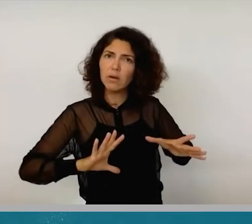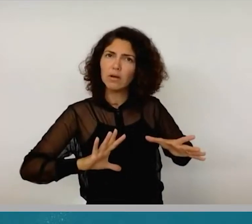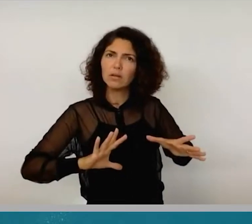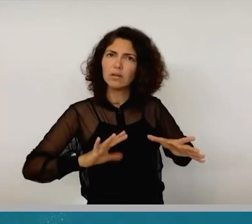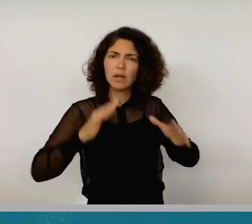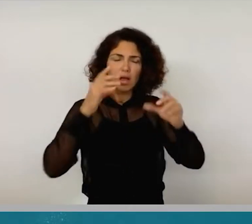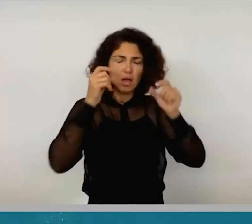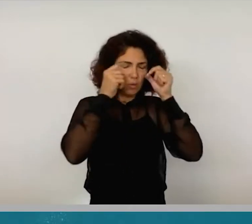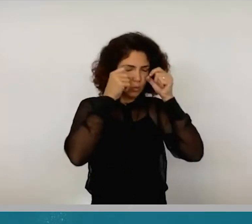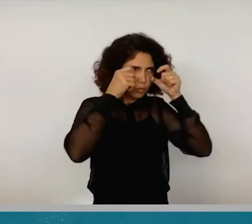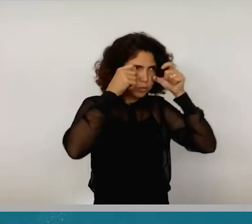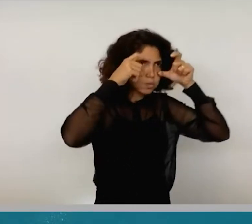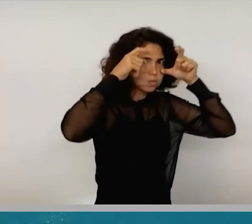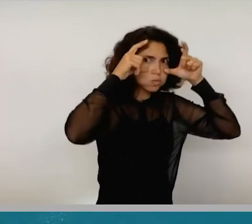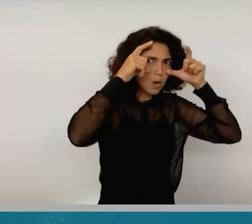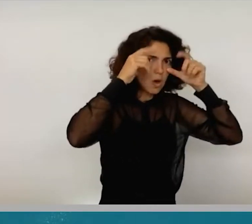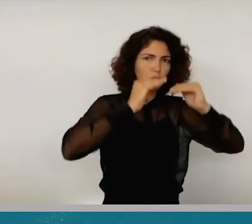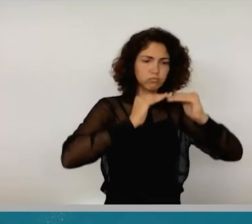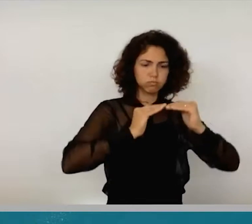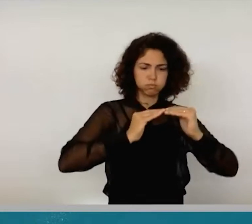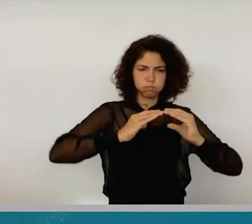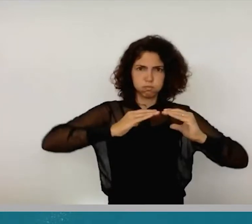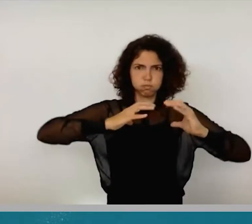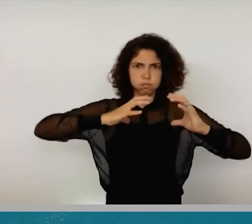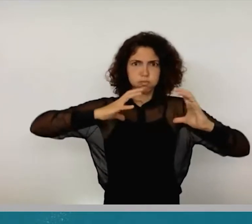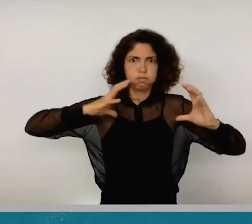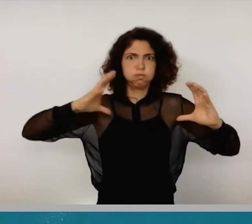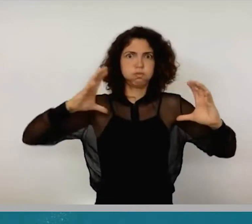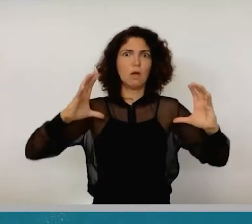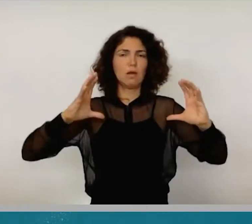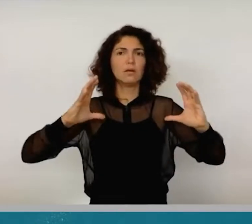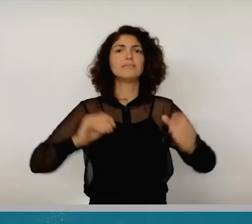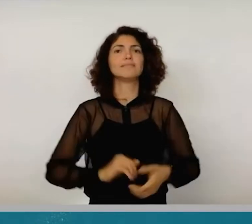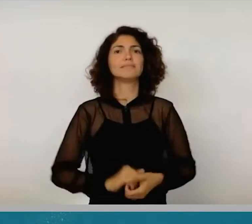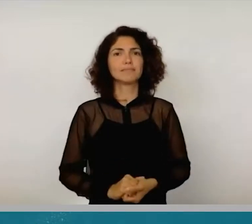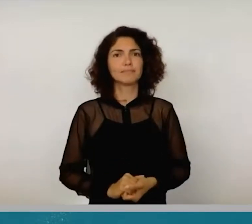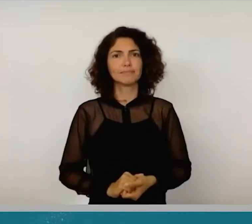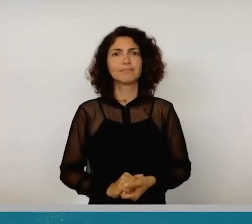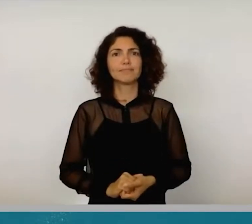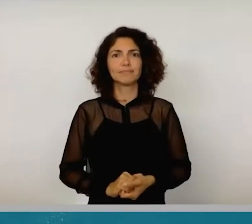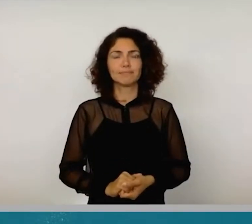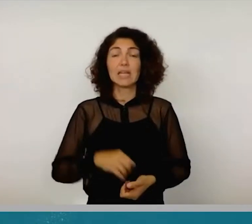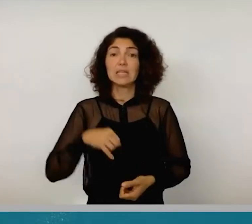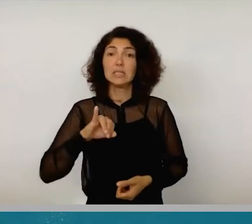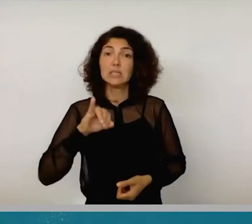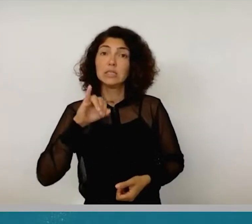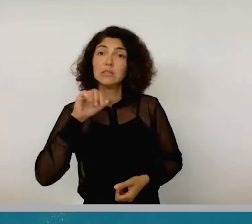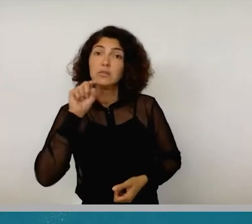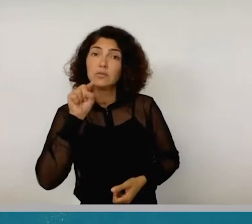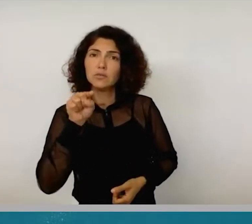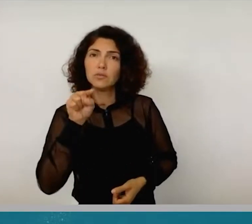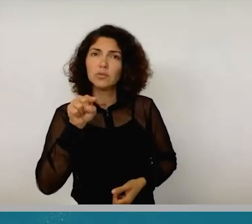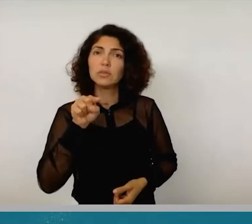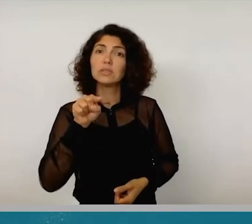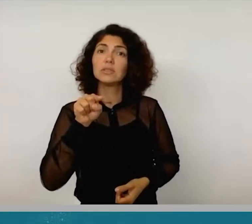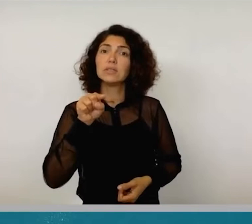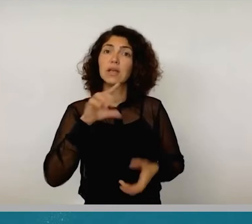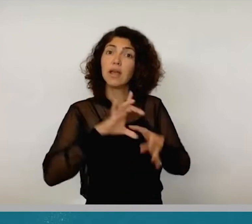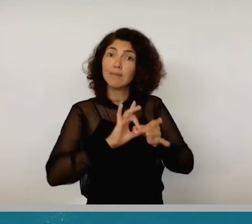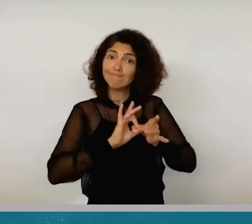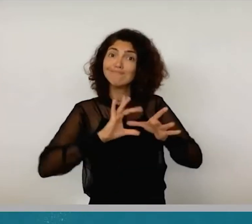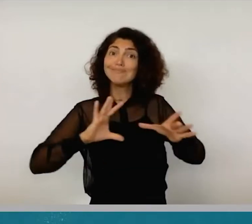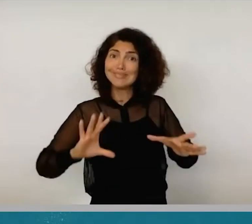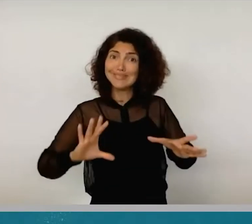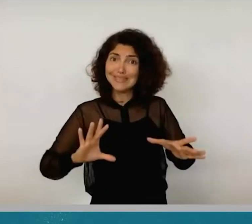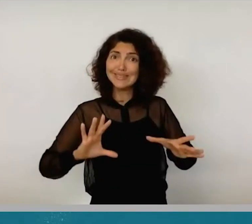gostaria de ter aquele carrão que, né? Se você deixa desenvolver esse tipo de cobiça, não é? Um dia o